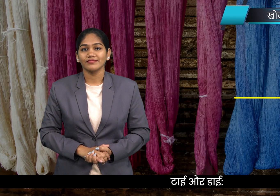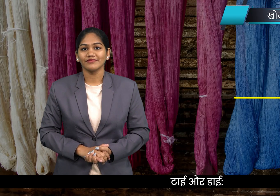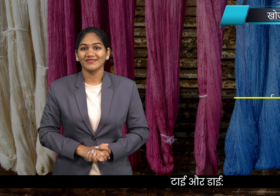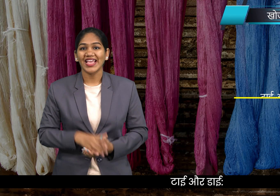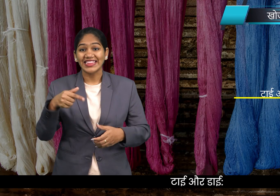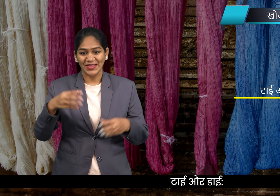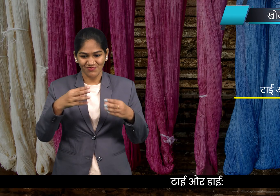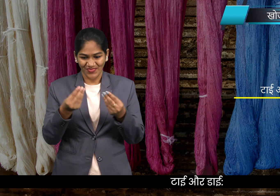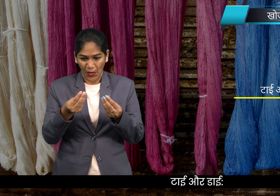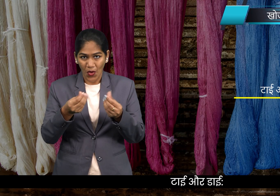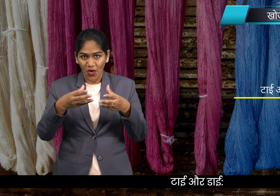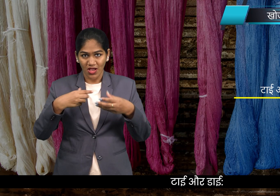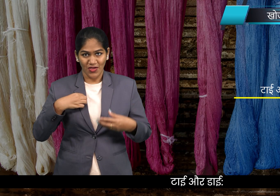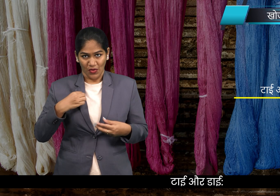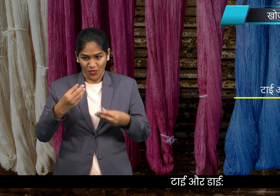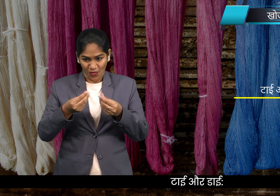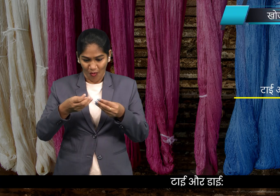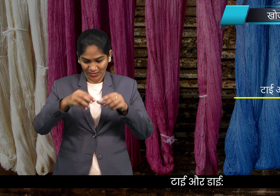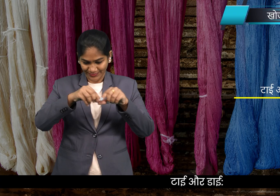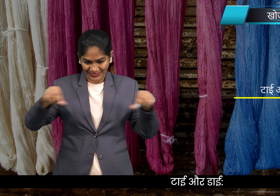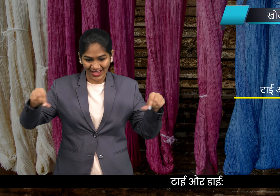टाई और डाई,